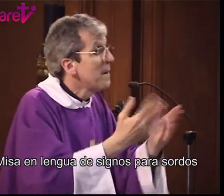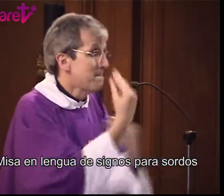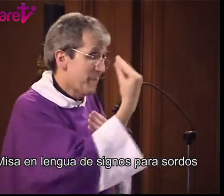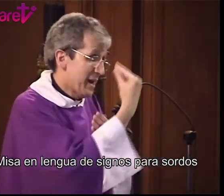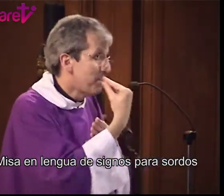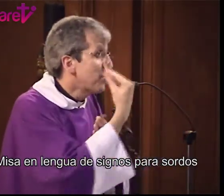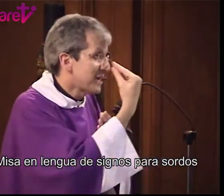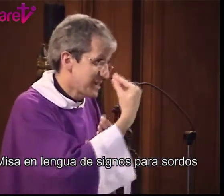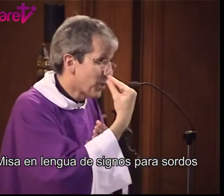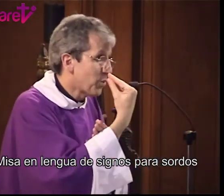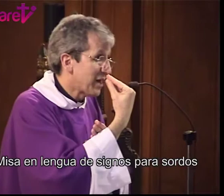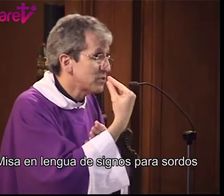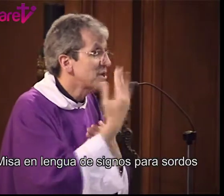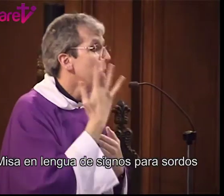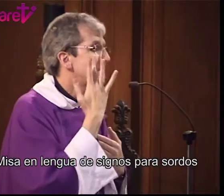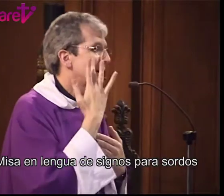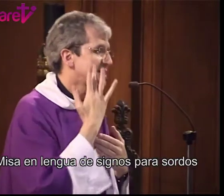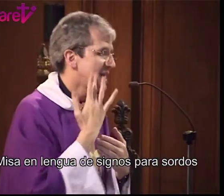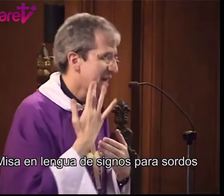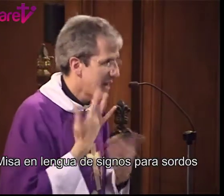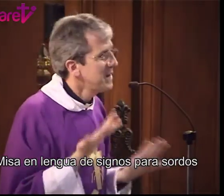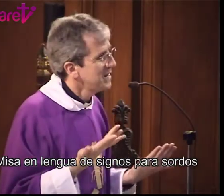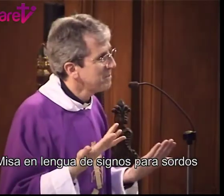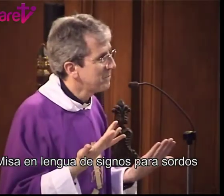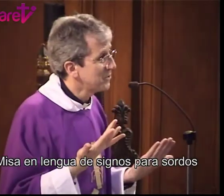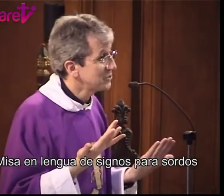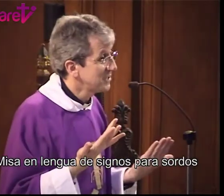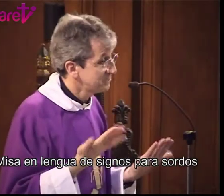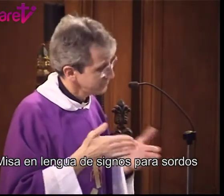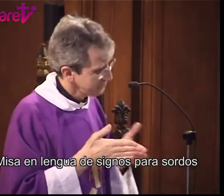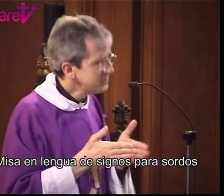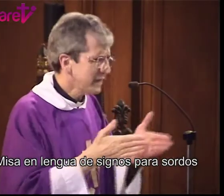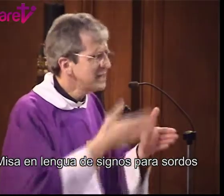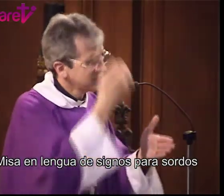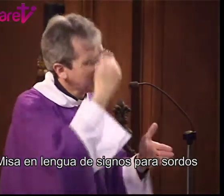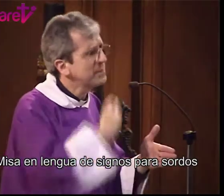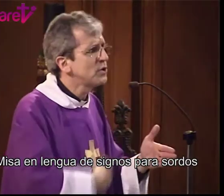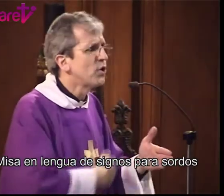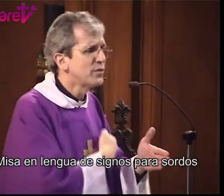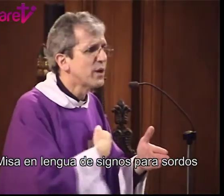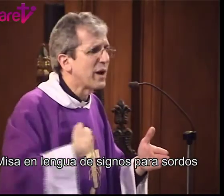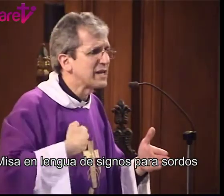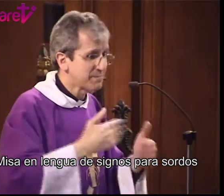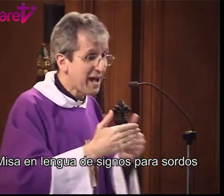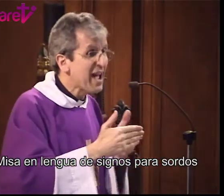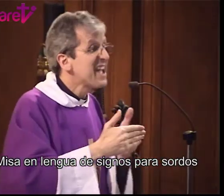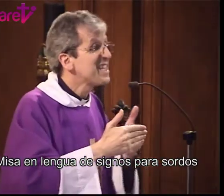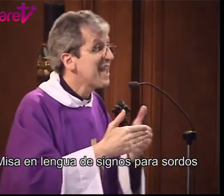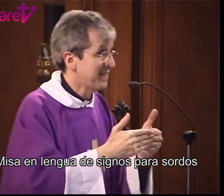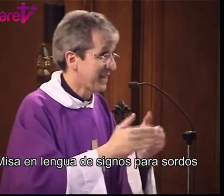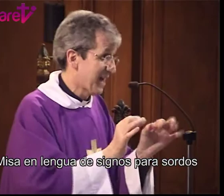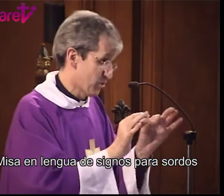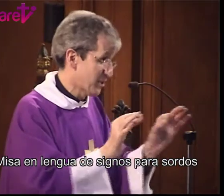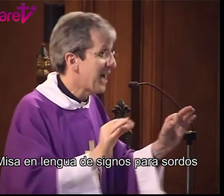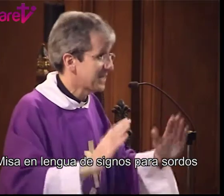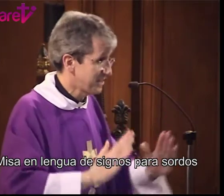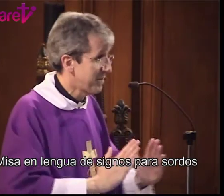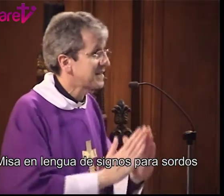para poder ser curados, para ser limpios. En ese camino de Cuaresma, ya cercanos a la Semana